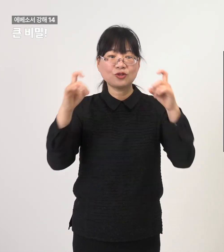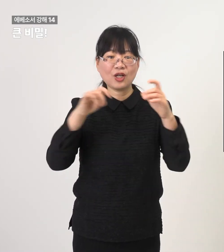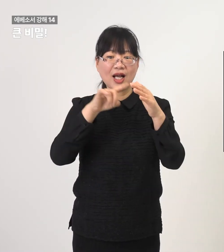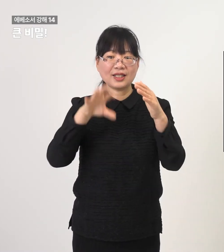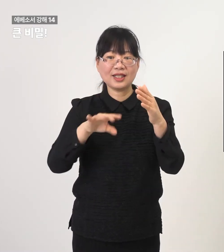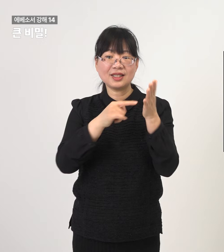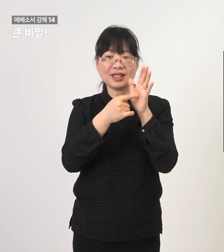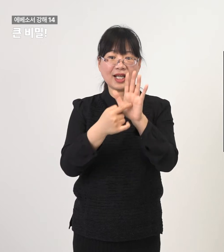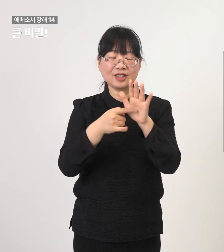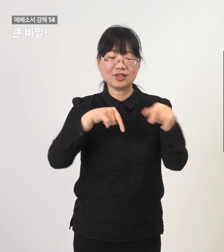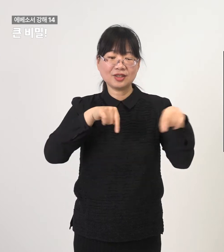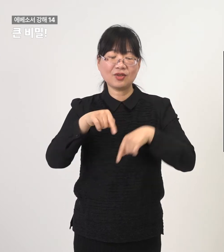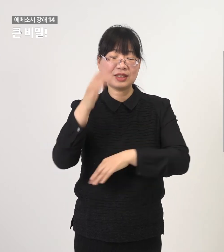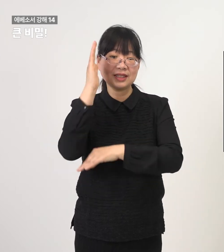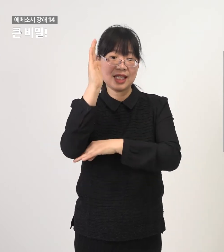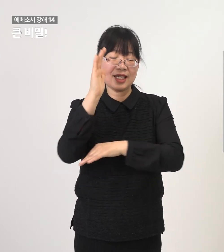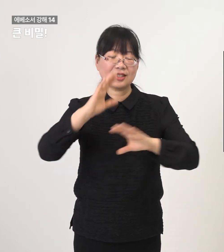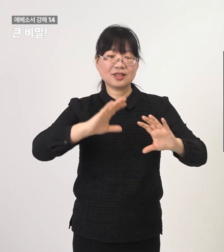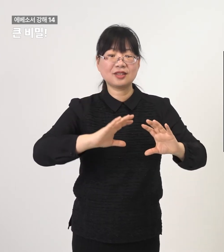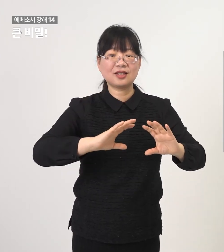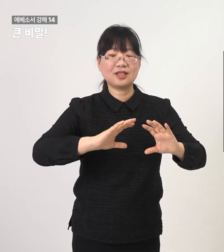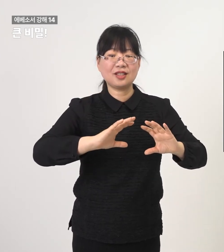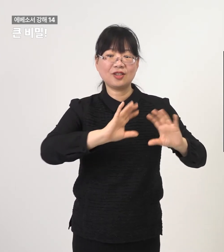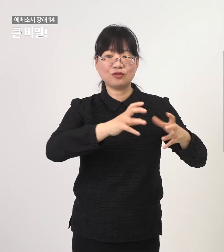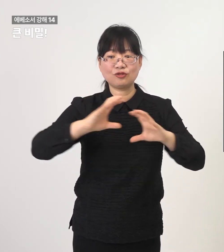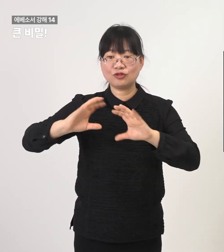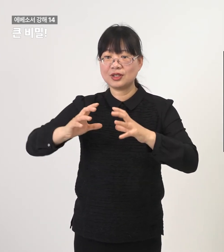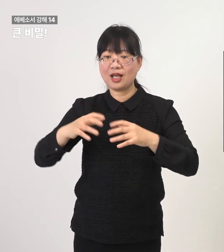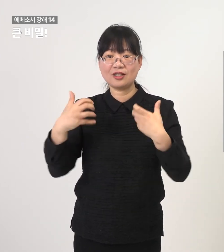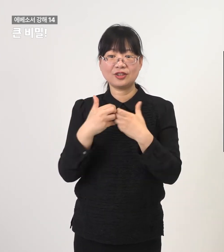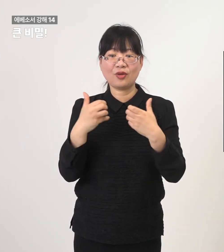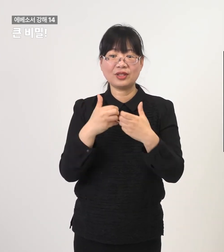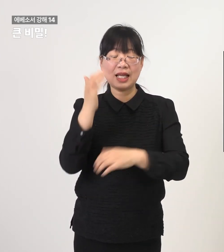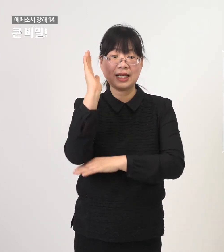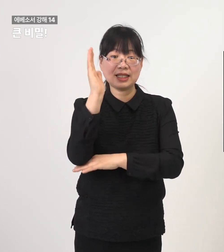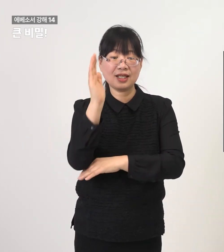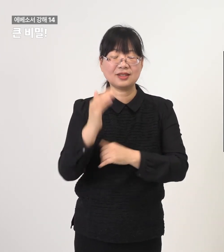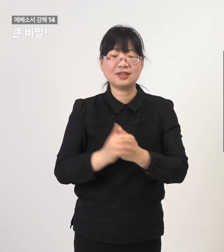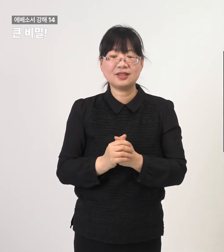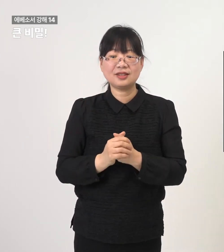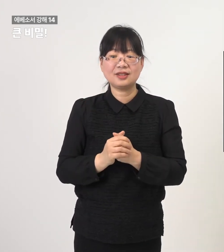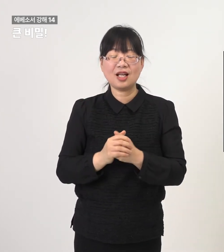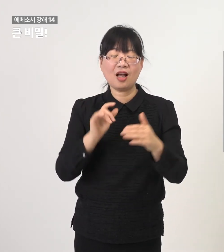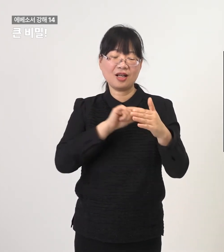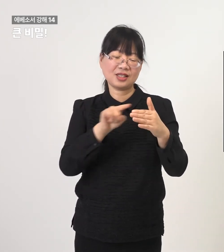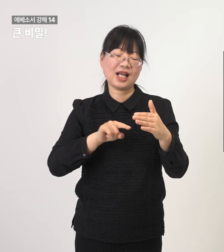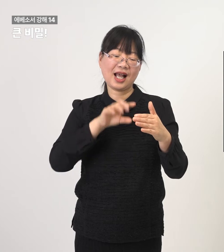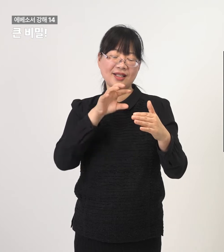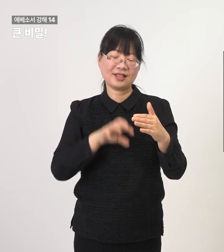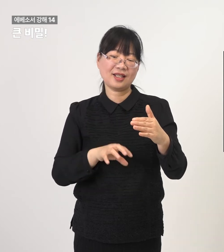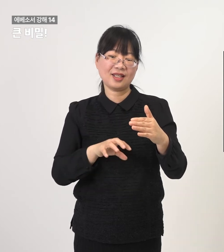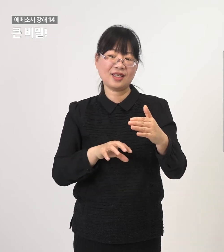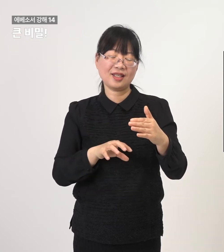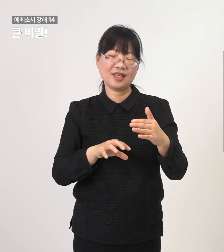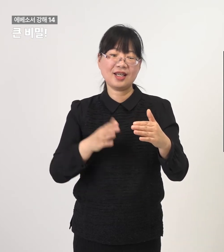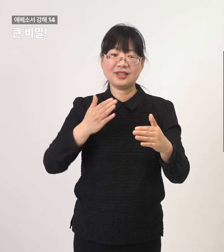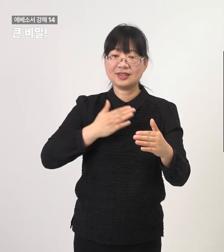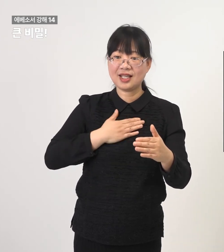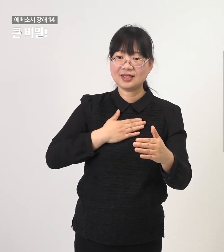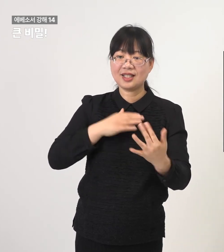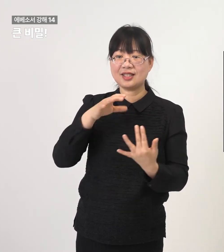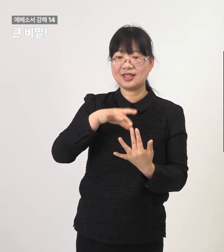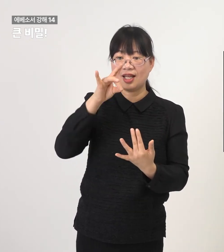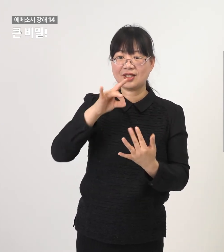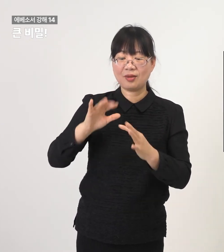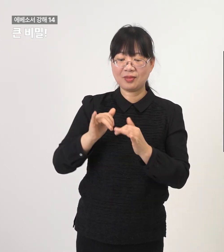벌어지는 정치 이야기이고 국제 간의 전쟁의 이야기예요. 근데 그 속에서 자기의